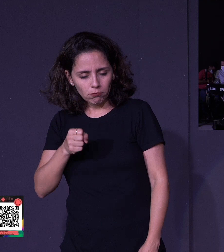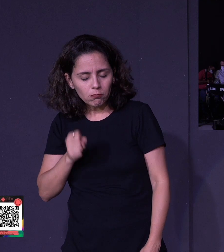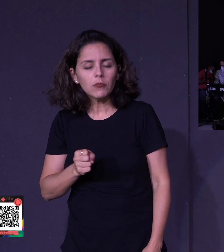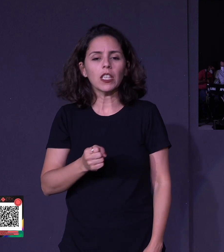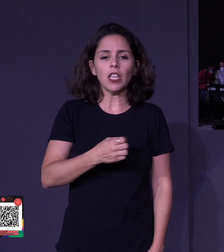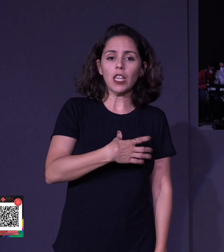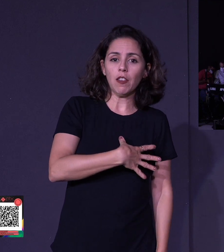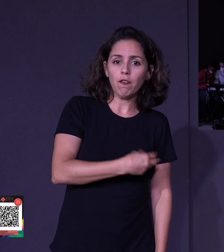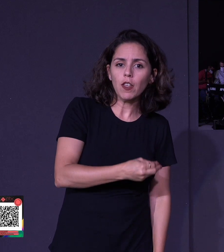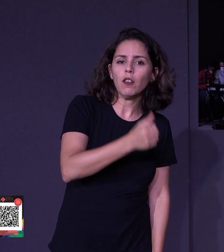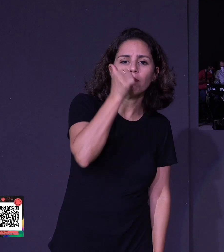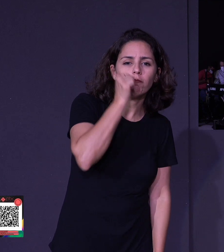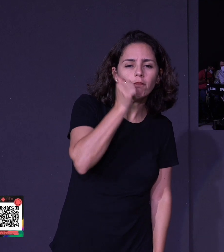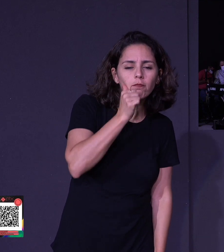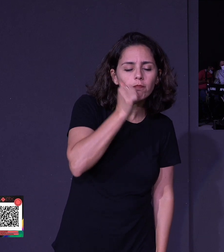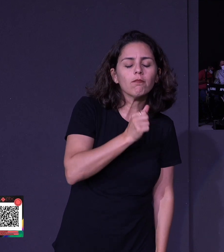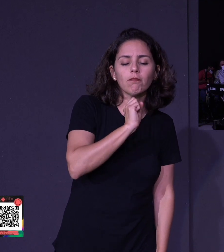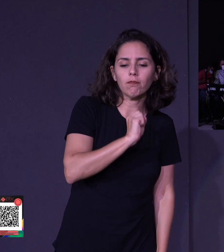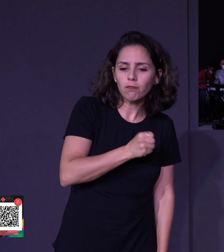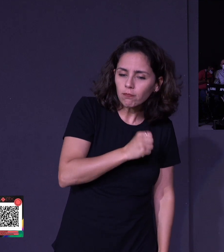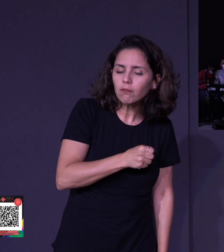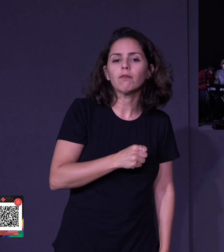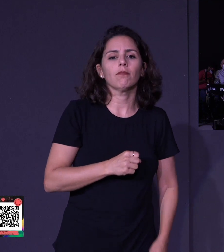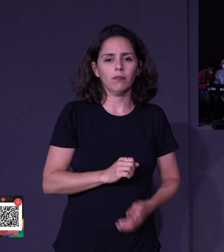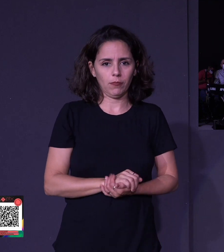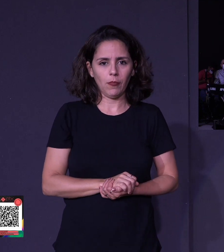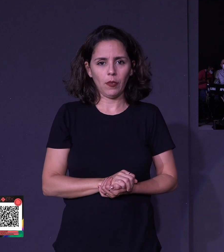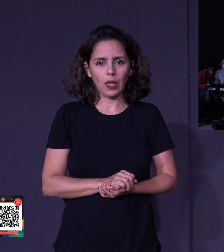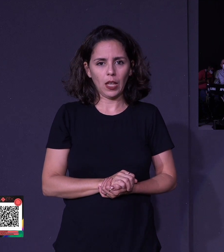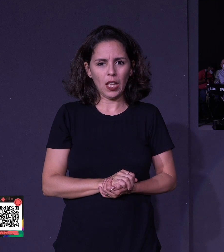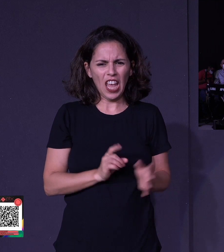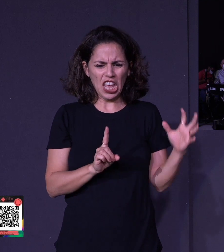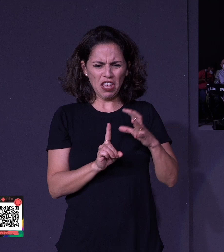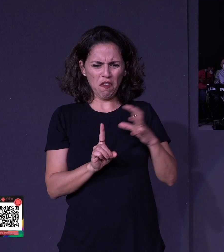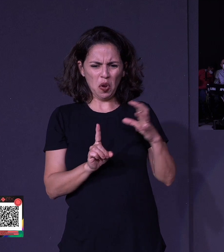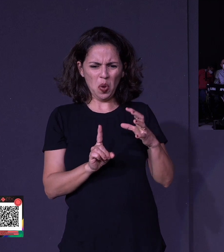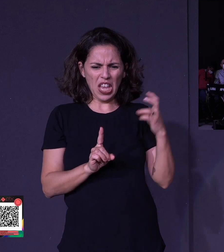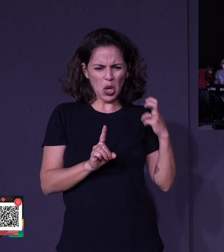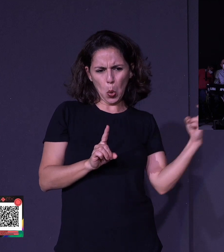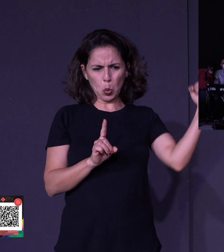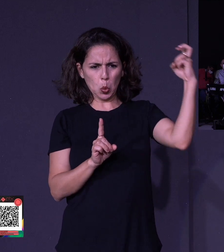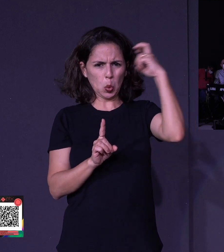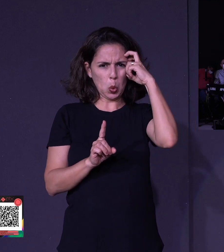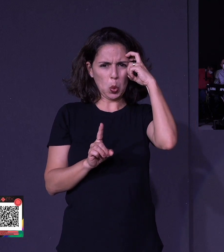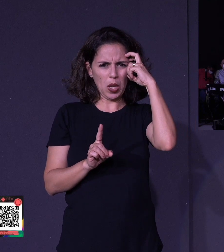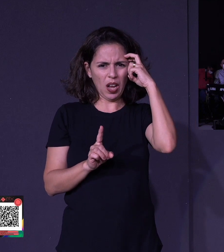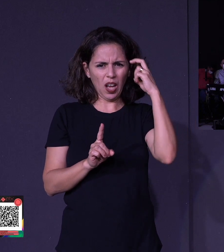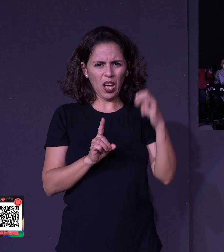cultura, e muito menos pelos loucos desse mundo. Primeiro